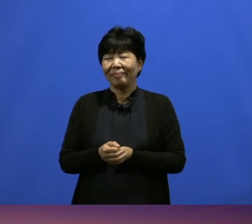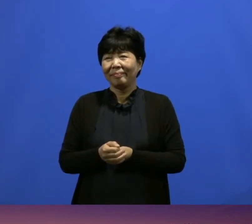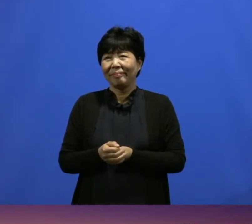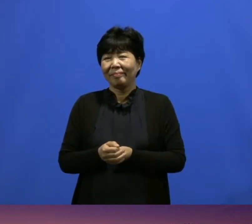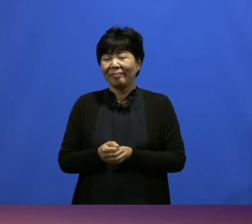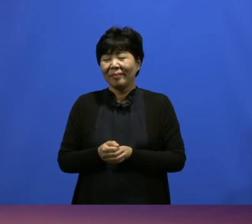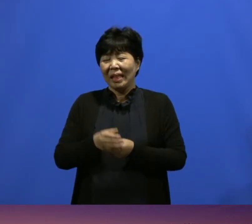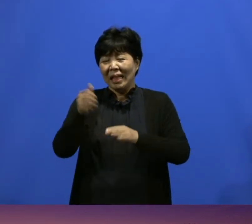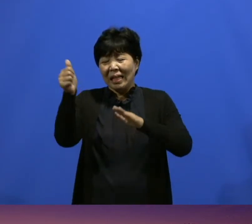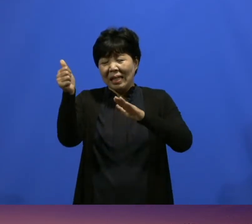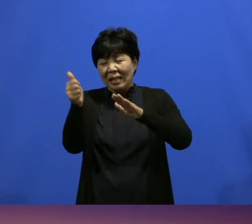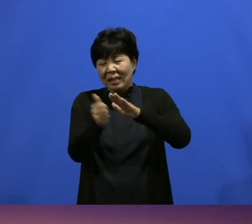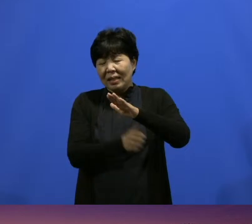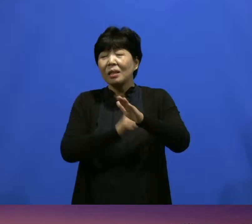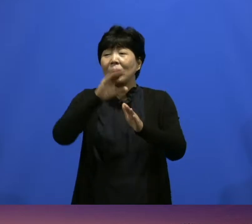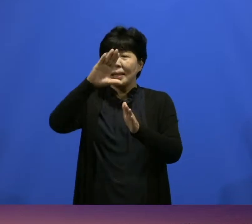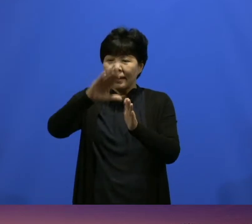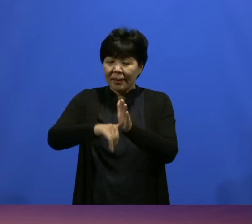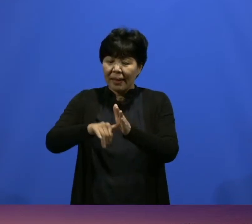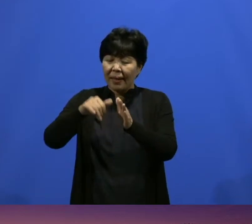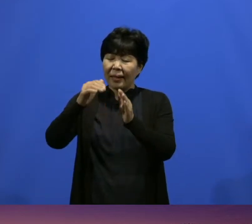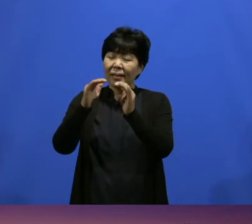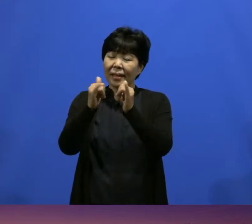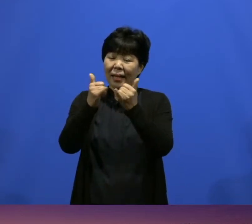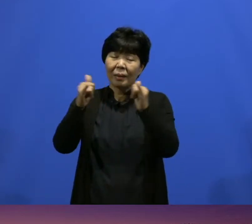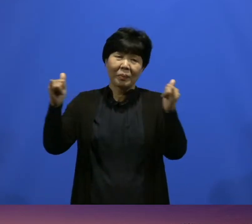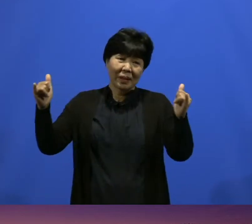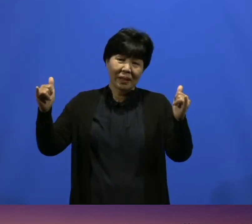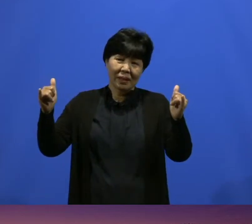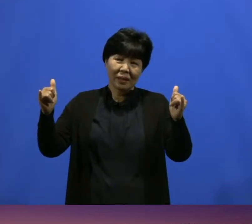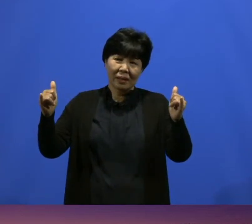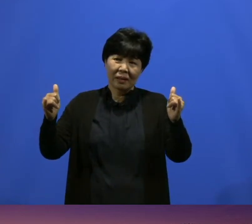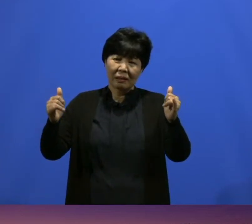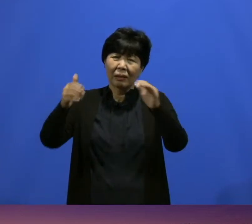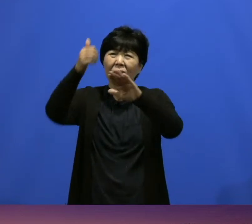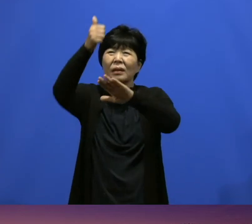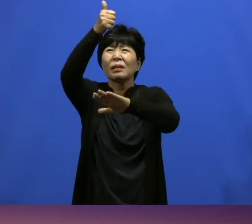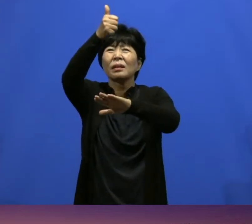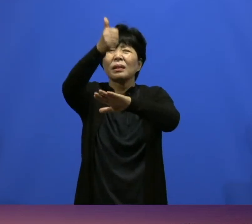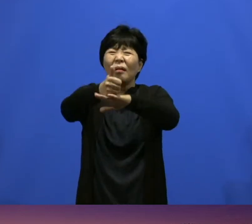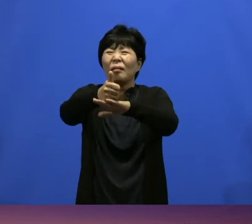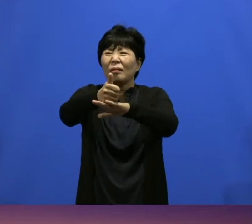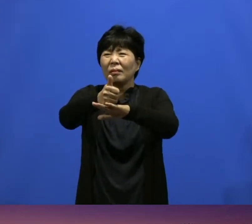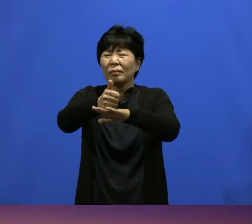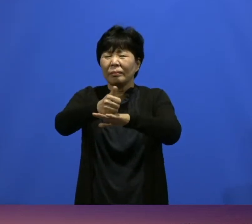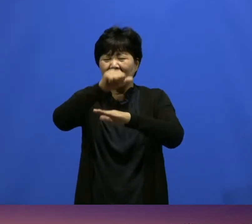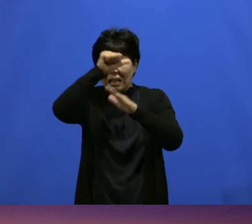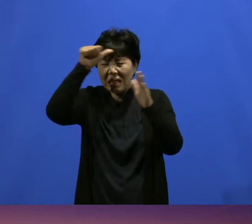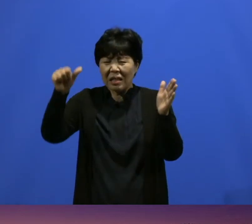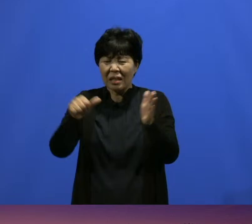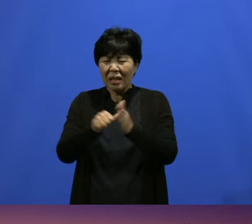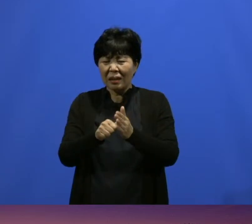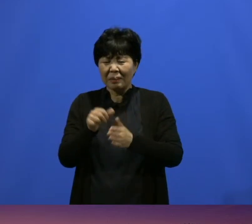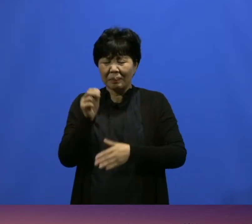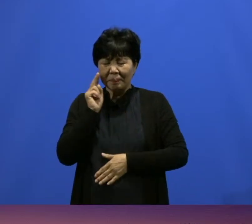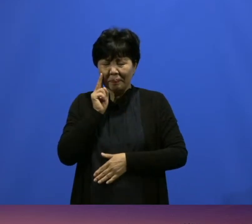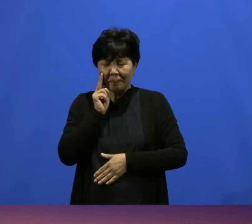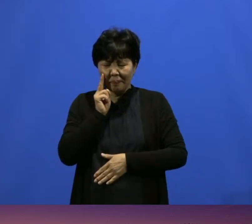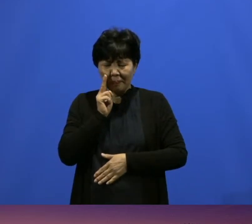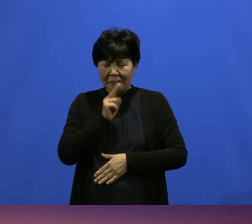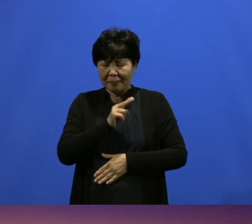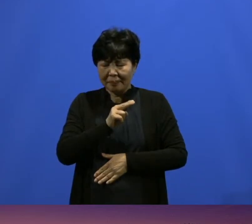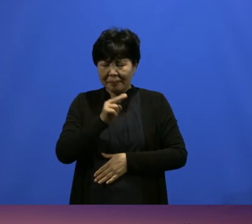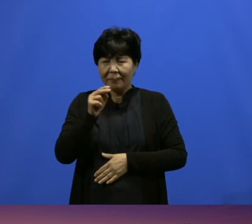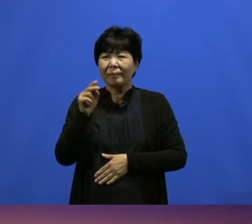그런데 그 실패의 순간에 모든 사람들이 결론을 내려버리고 인생을 비극적으로 몰아가는 사람들이 많아요.